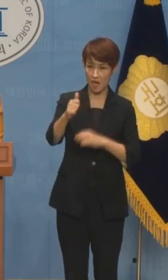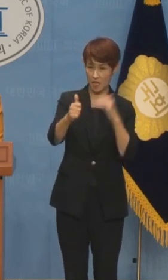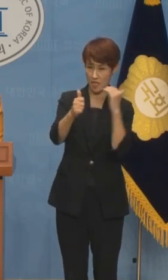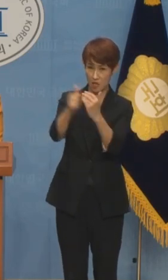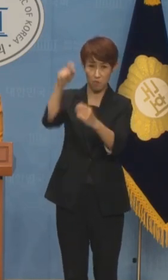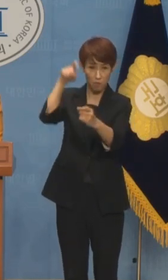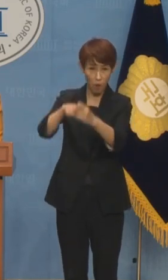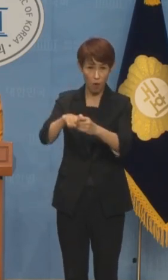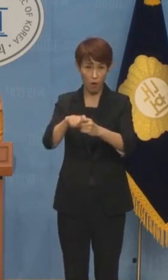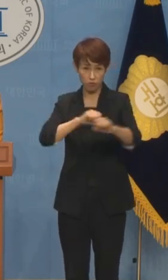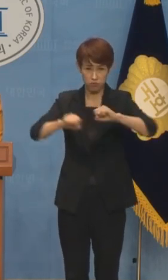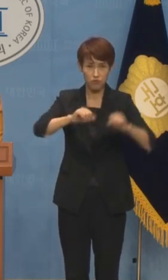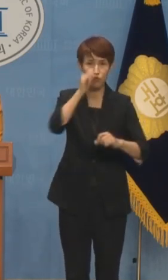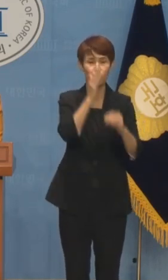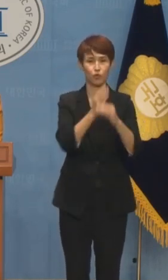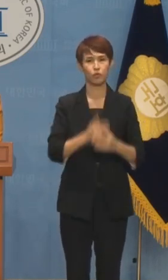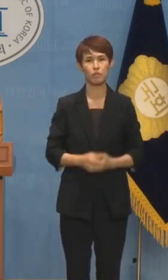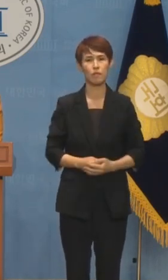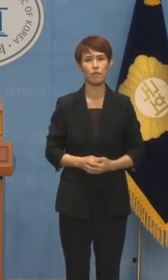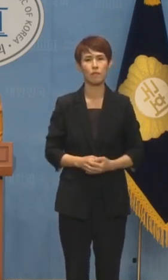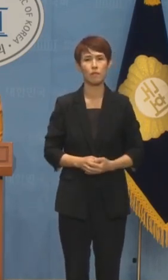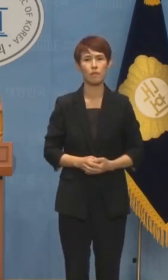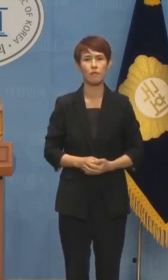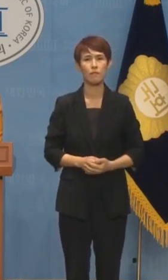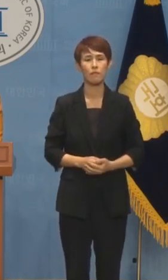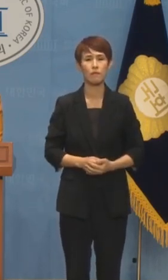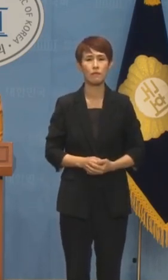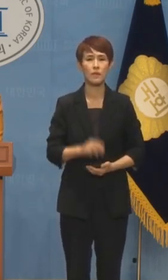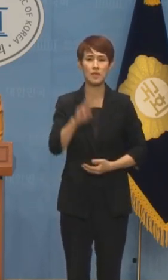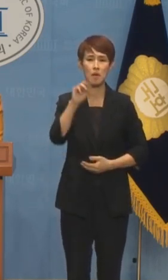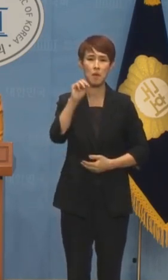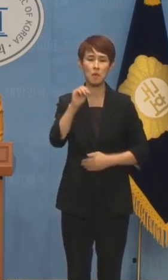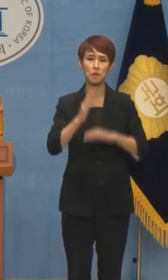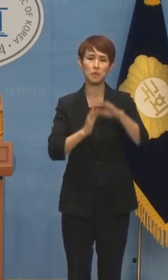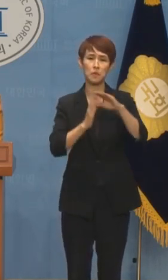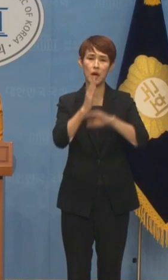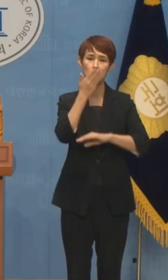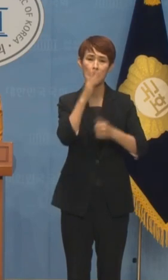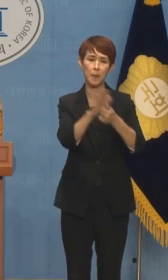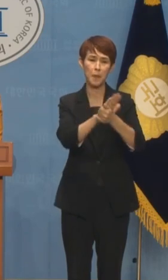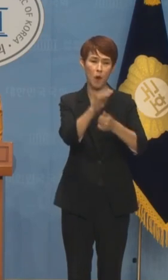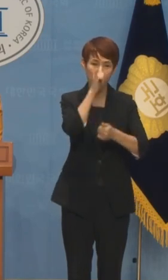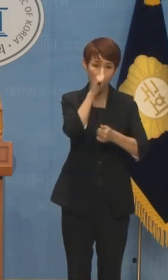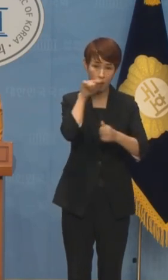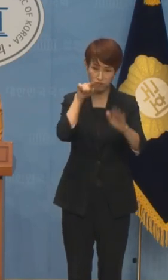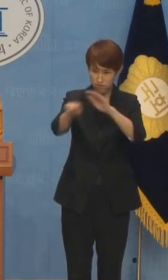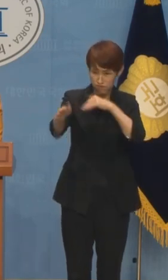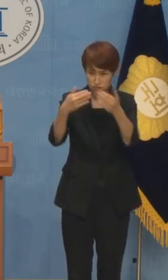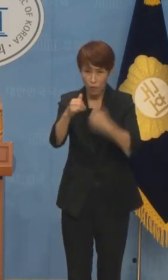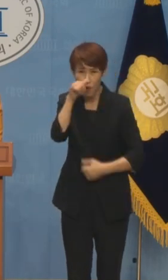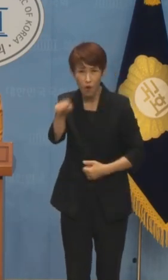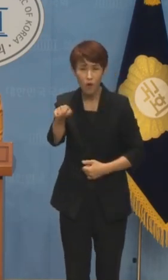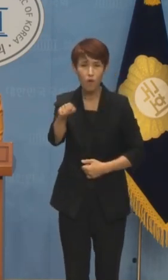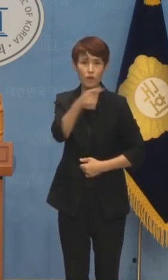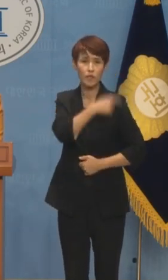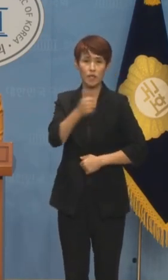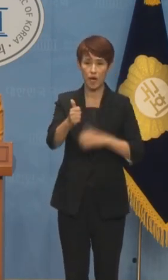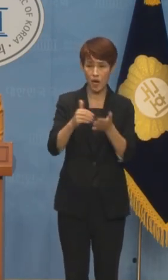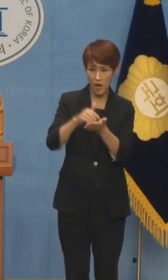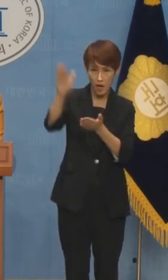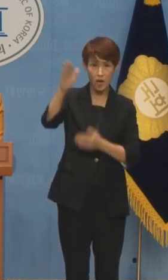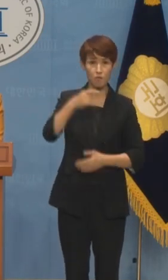있습니다. 3만 원 초과 식사 대접 의혹으로 압수수색까지 벌이며 이사장을